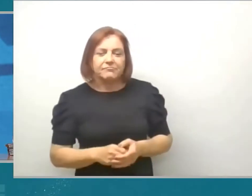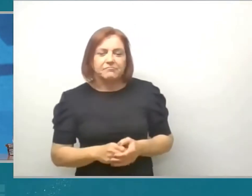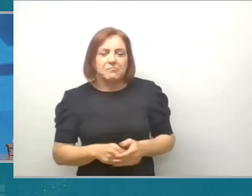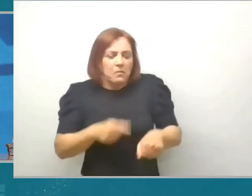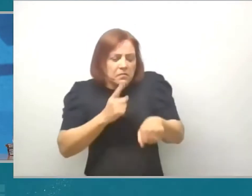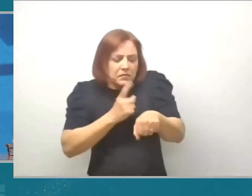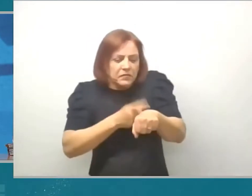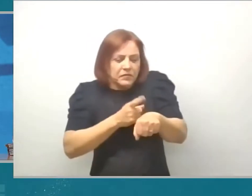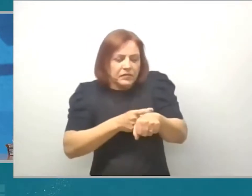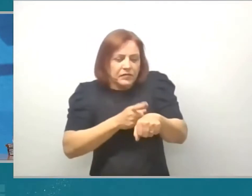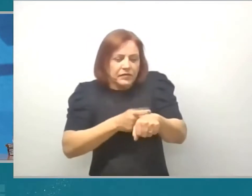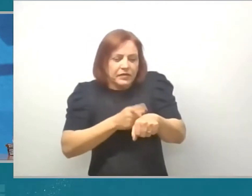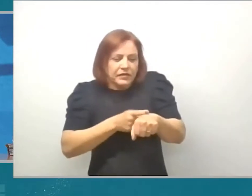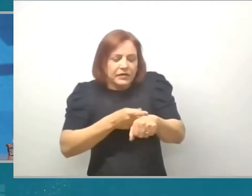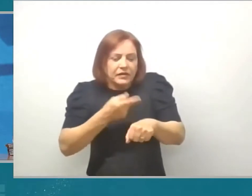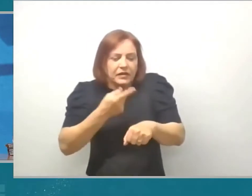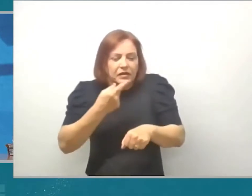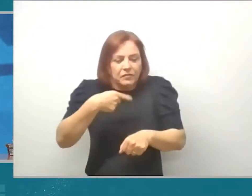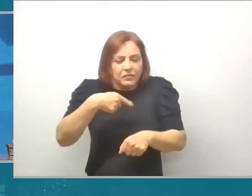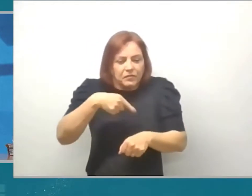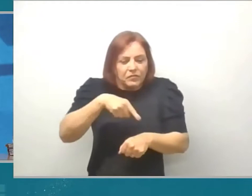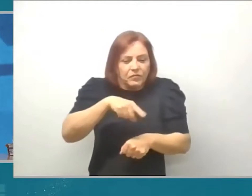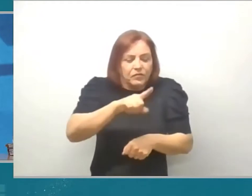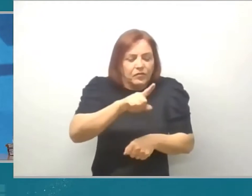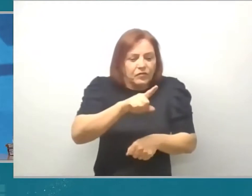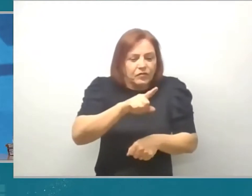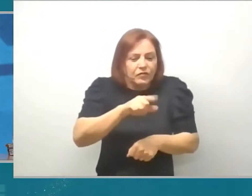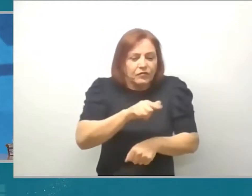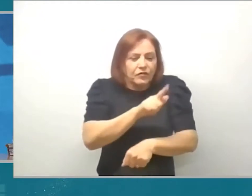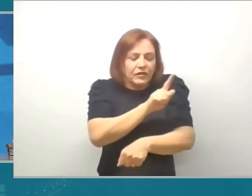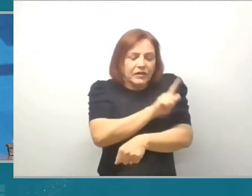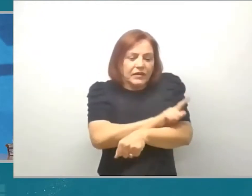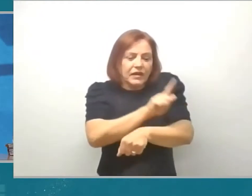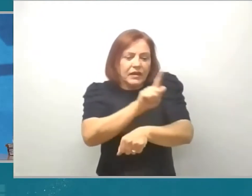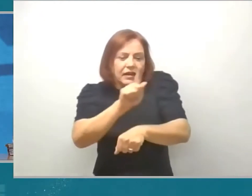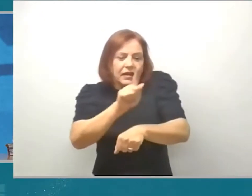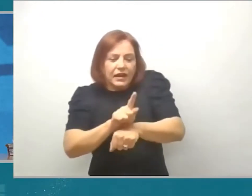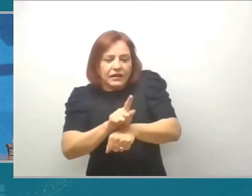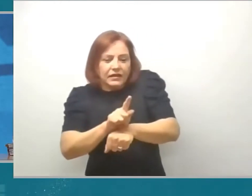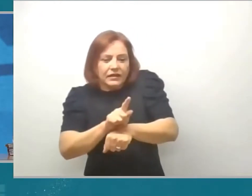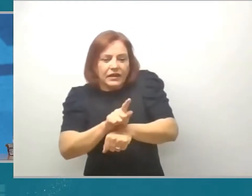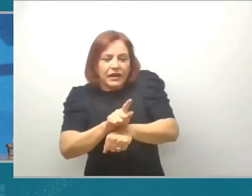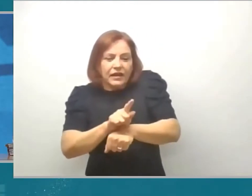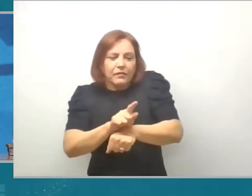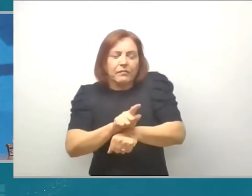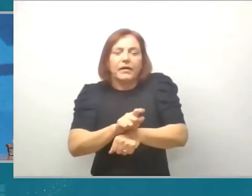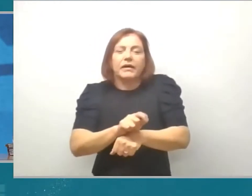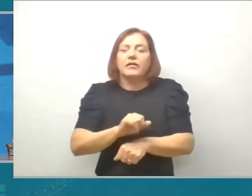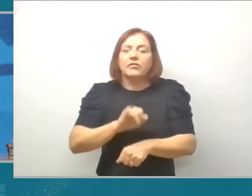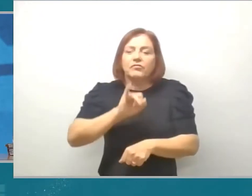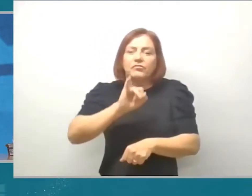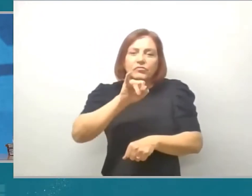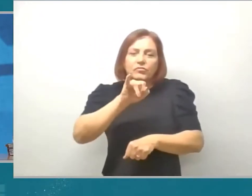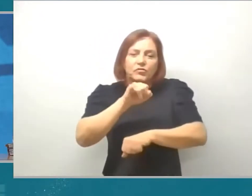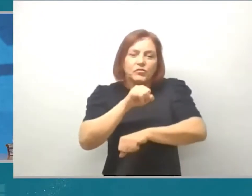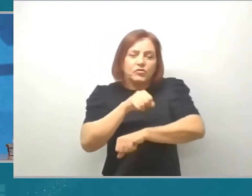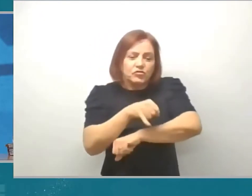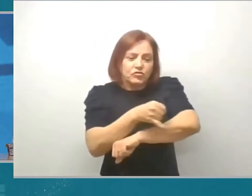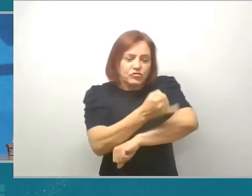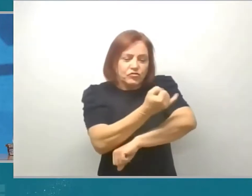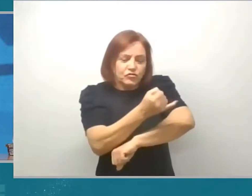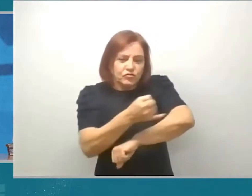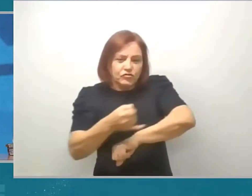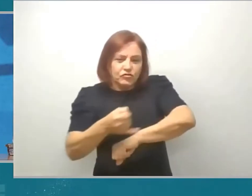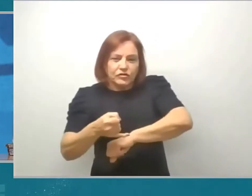Galileia para o Jordão, a fim de que João o batizasse. Então, ele, versículo 14,